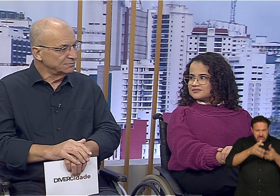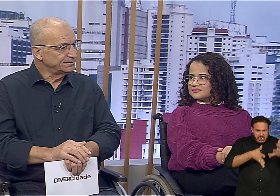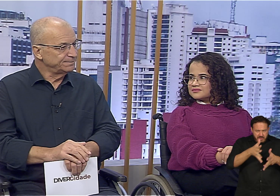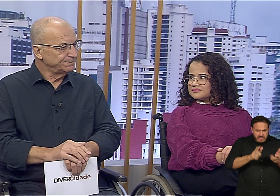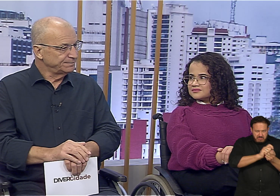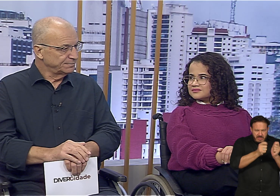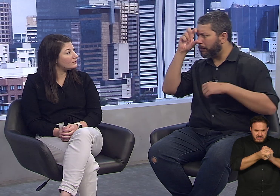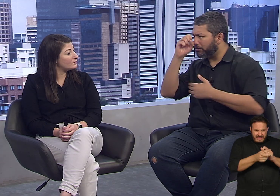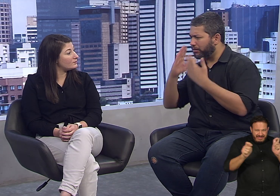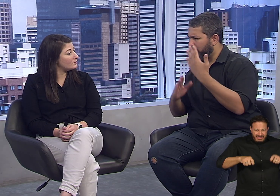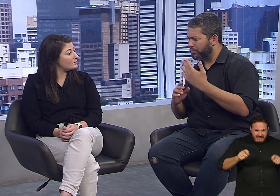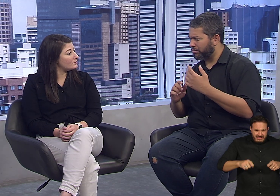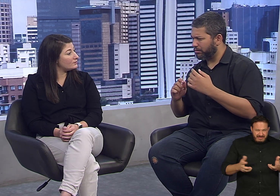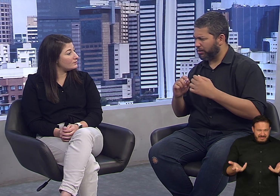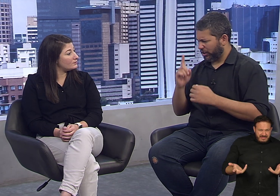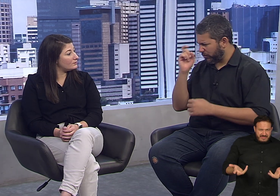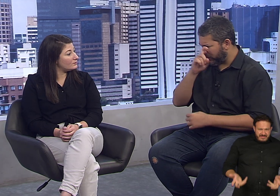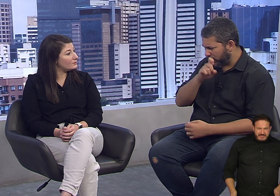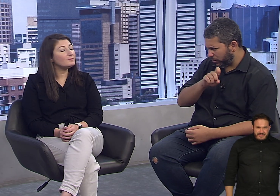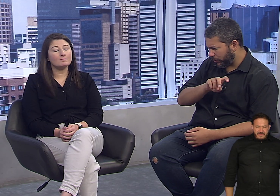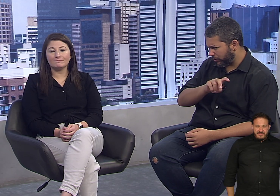transição?